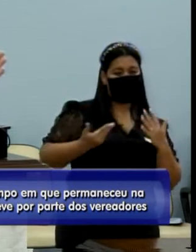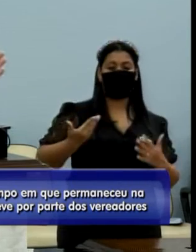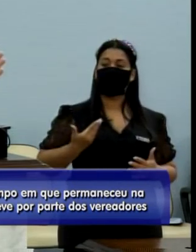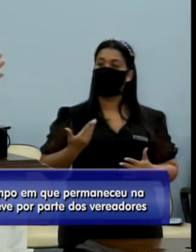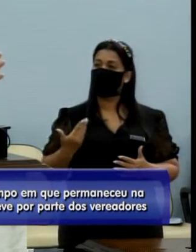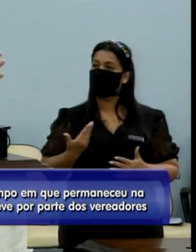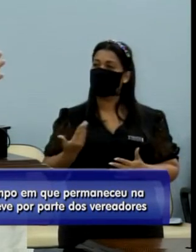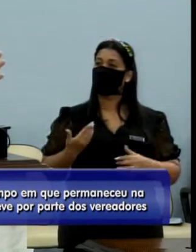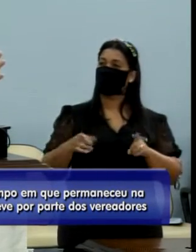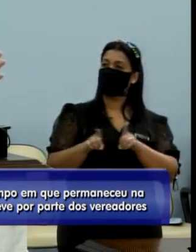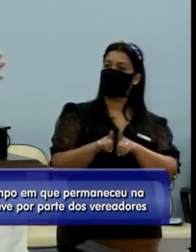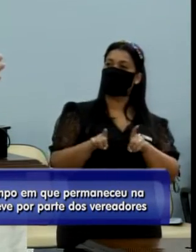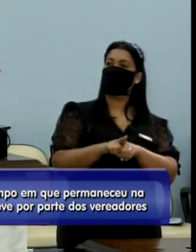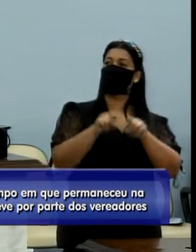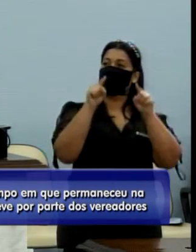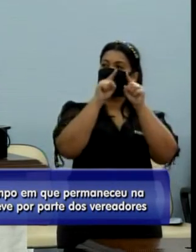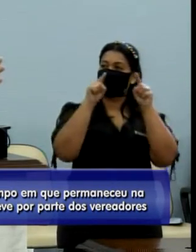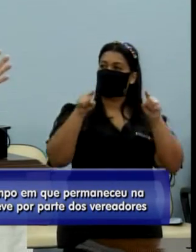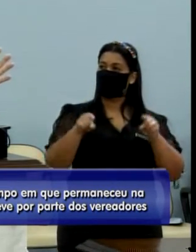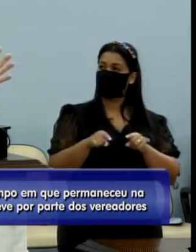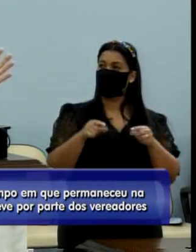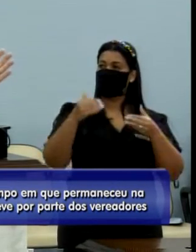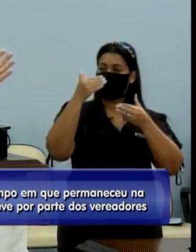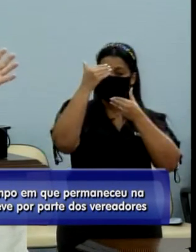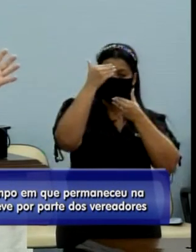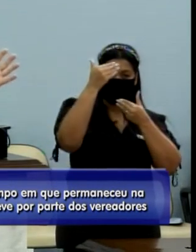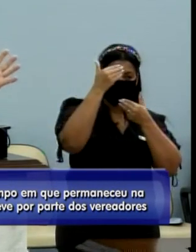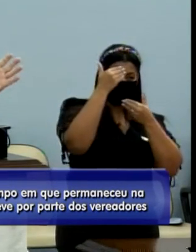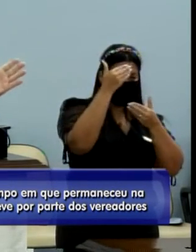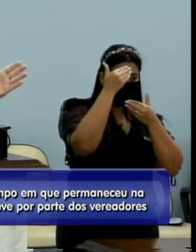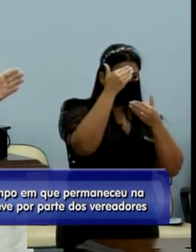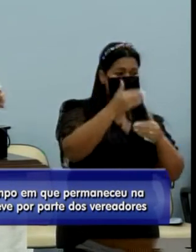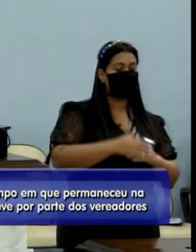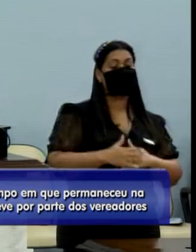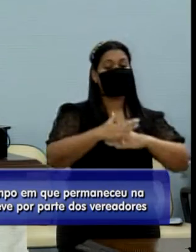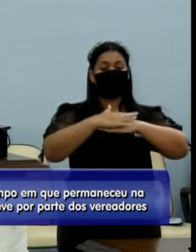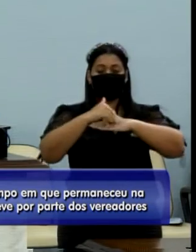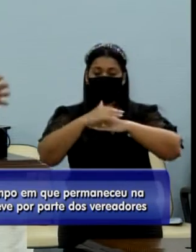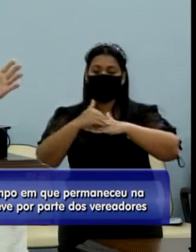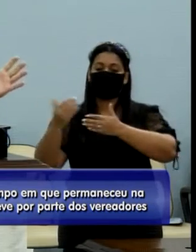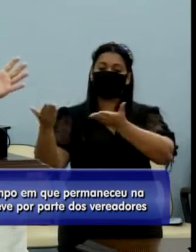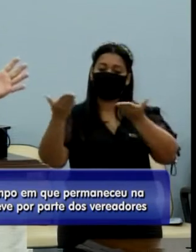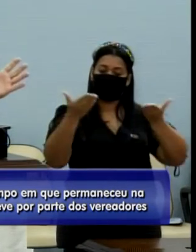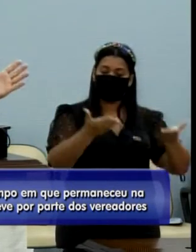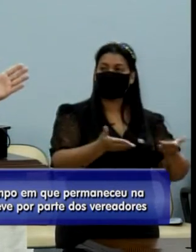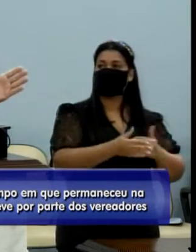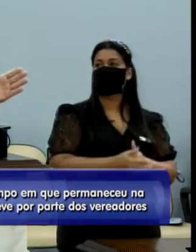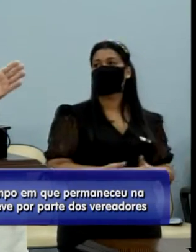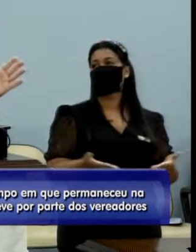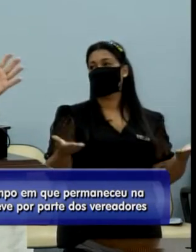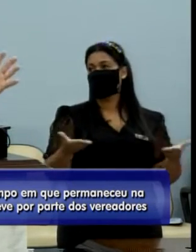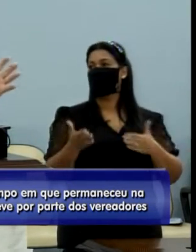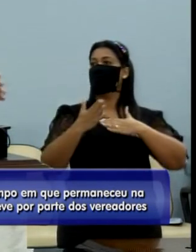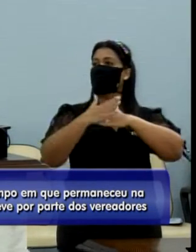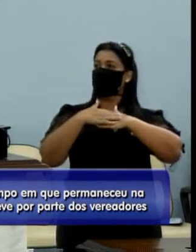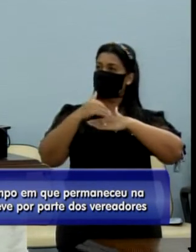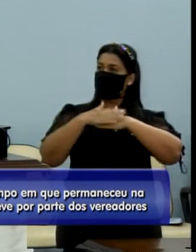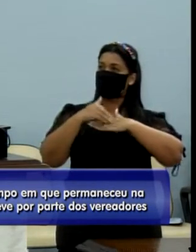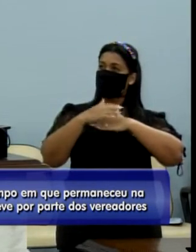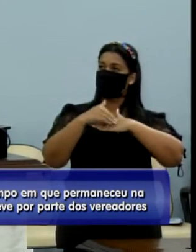foi os funcionários eu tenho que agradecer muito ao funcionário o carinho que eu tive quando cheguei e hoje estou tendo